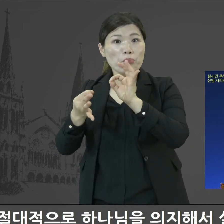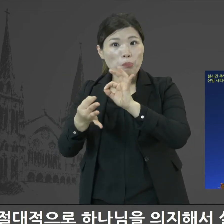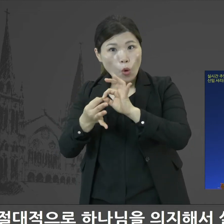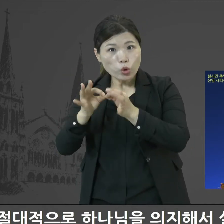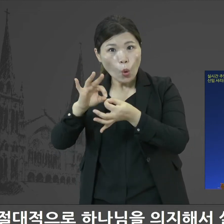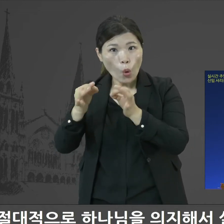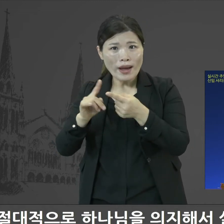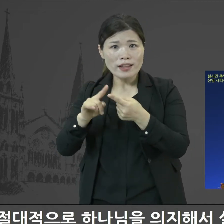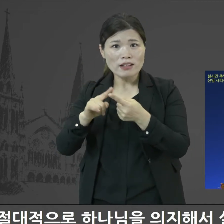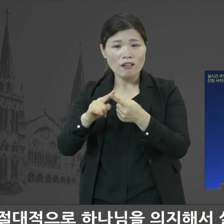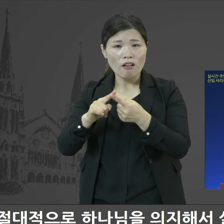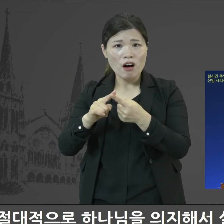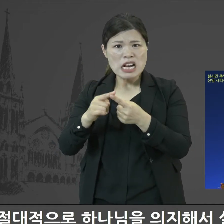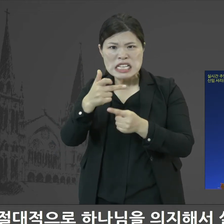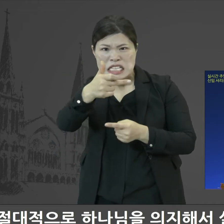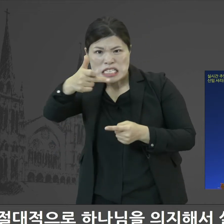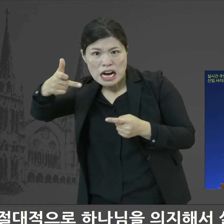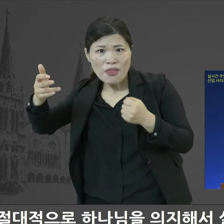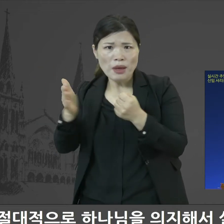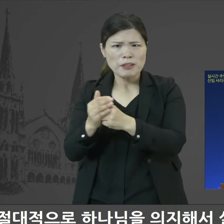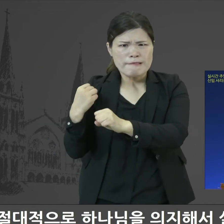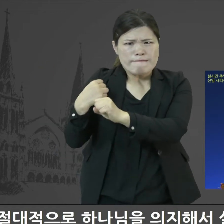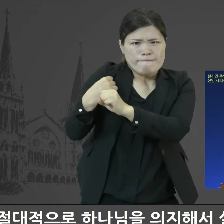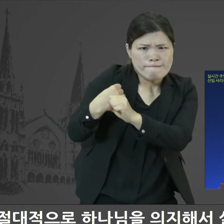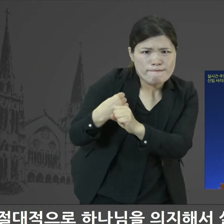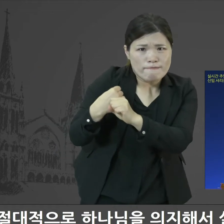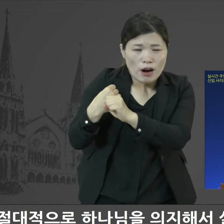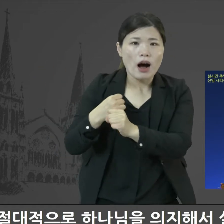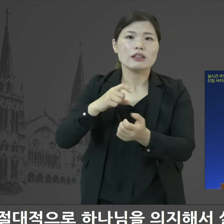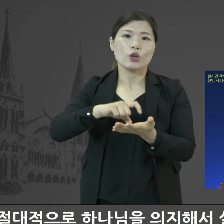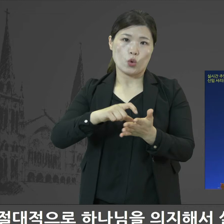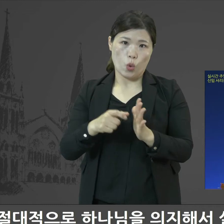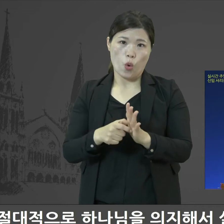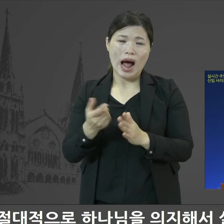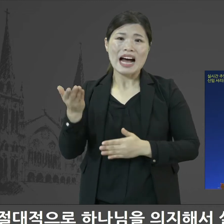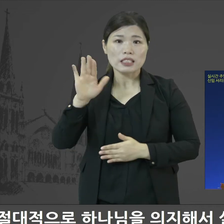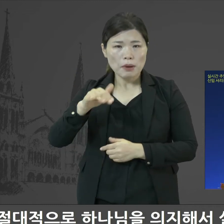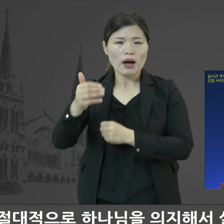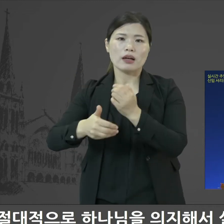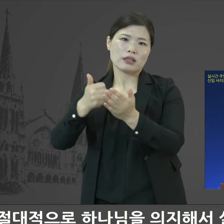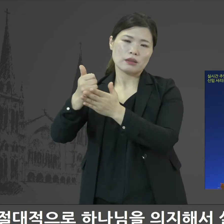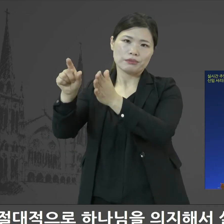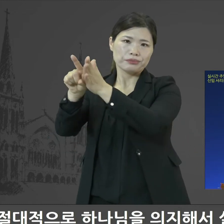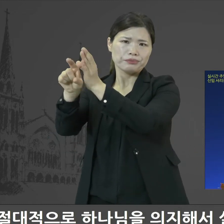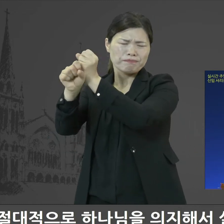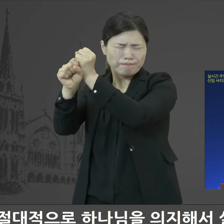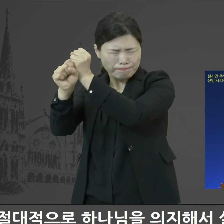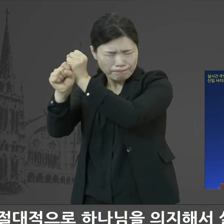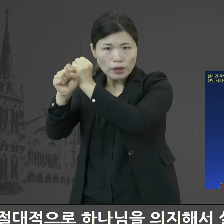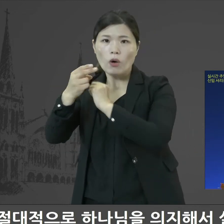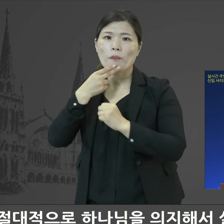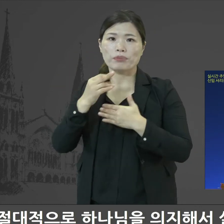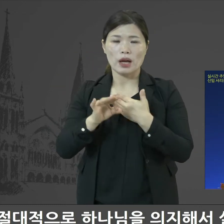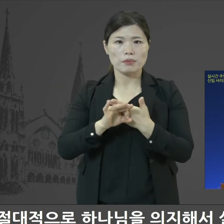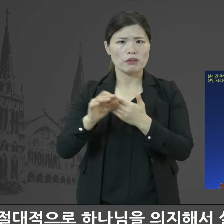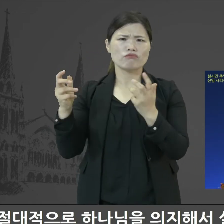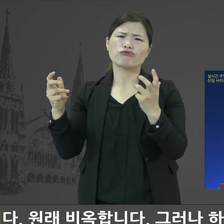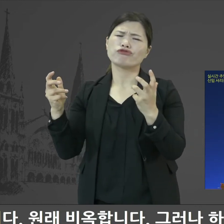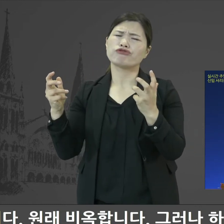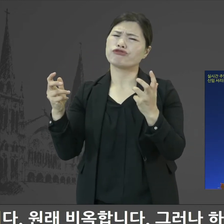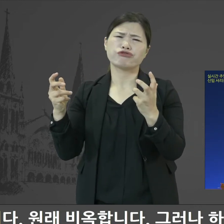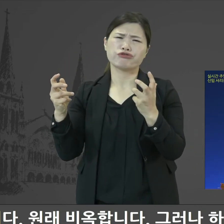정도로 그 땅은 비옥합니다. 그러나 하나님 바라보지 않으면, 하나님 붙잡지 않으면 결코 그